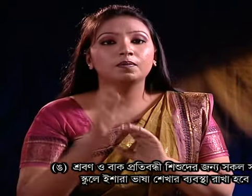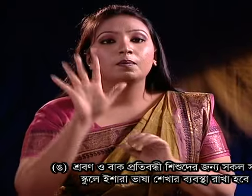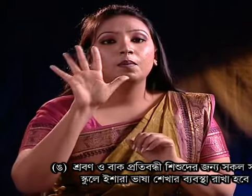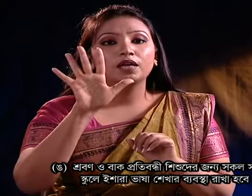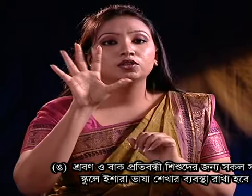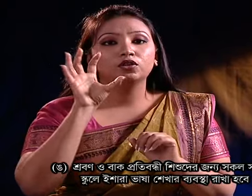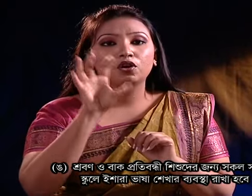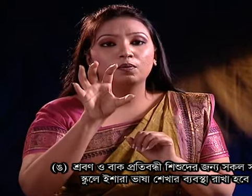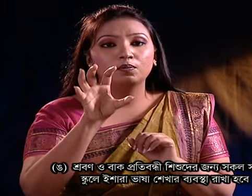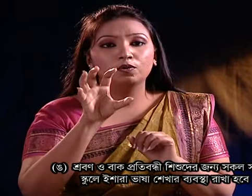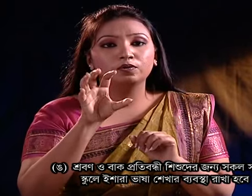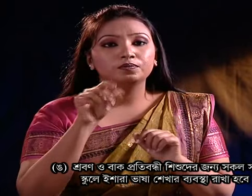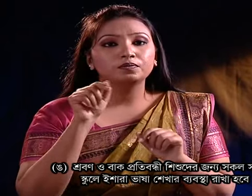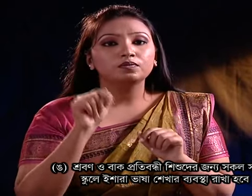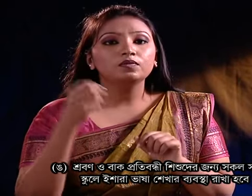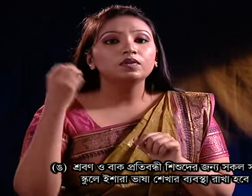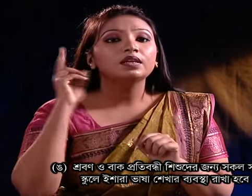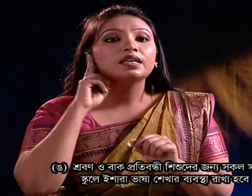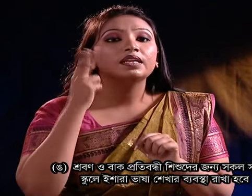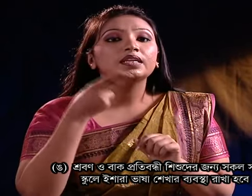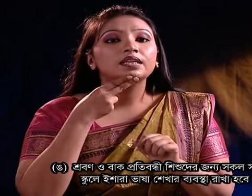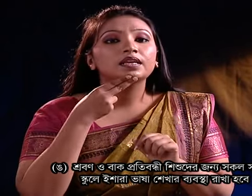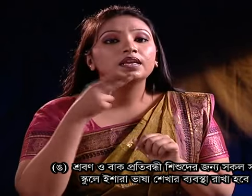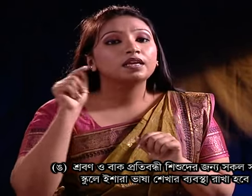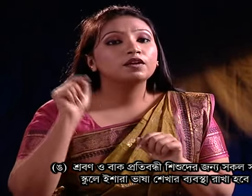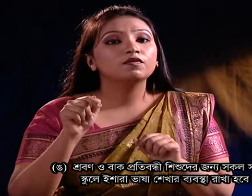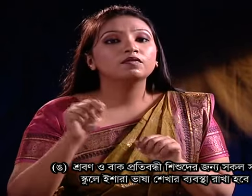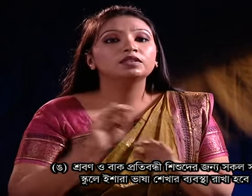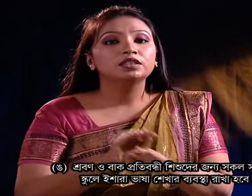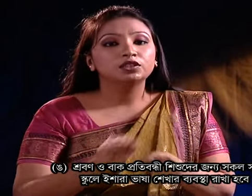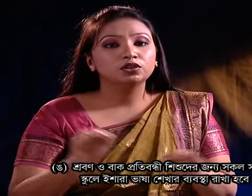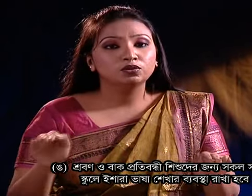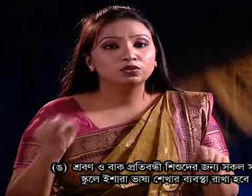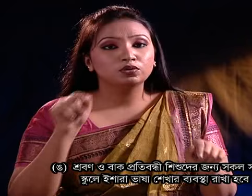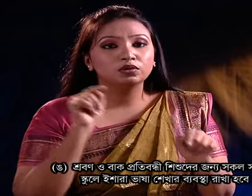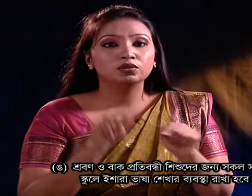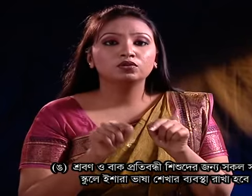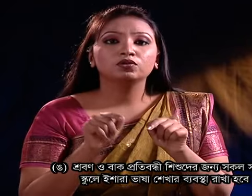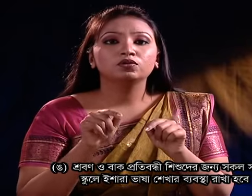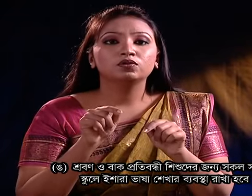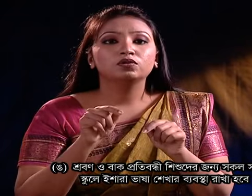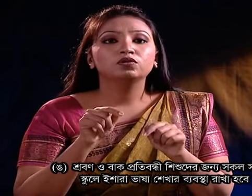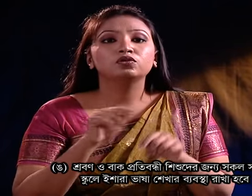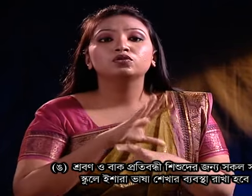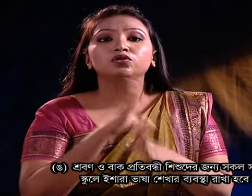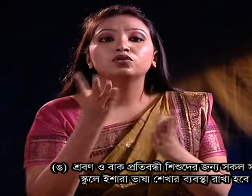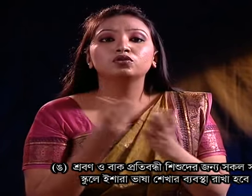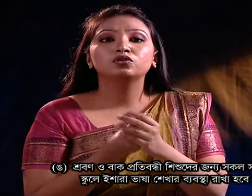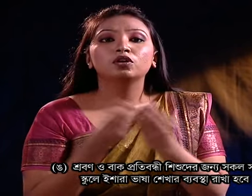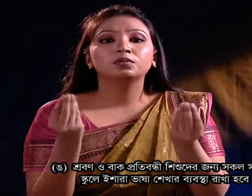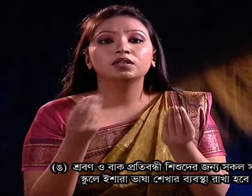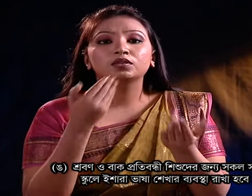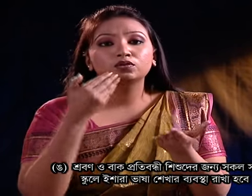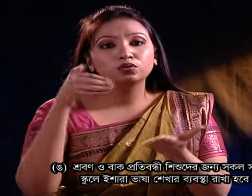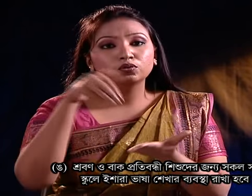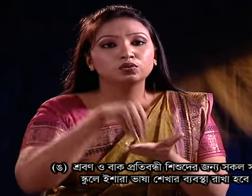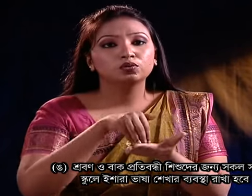উম নম্বর, শ্রবণ ও বাক প্রতিবন্ধী শিশুদের জন্য সকল সাধারণ স্কুলে